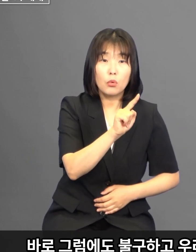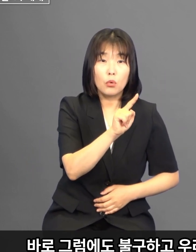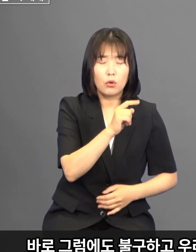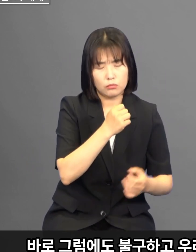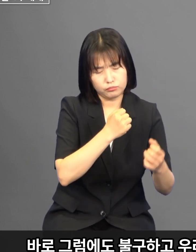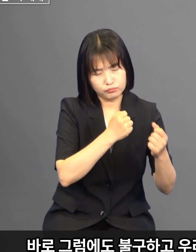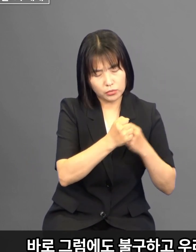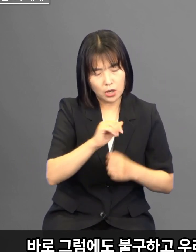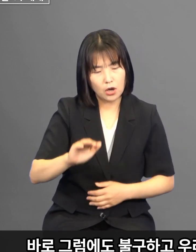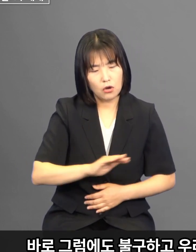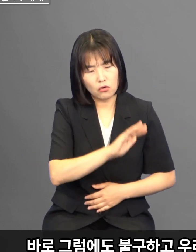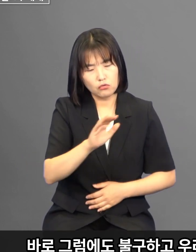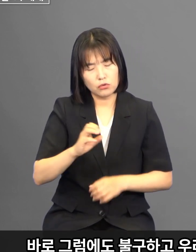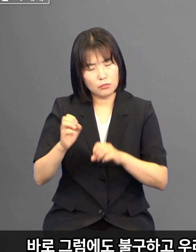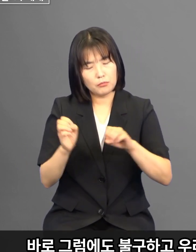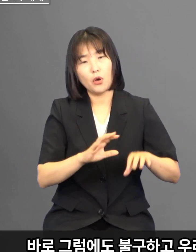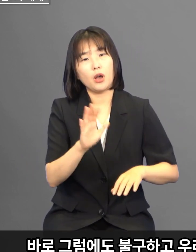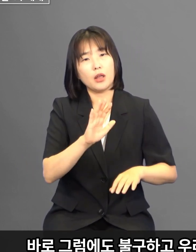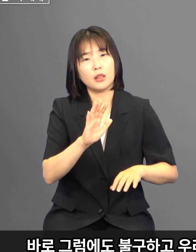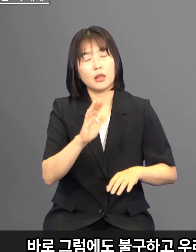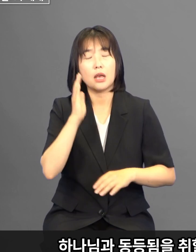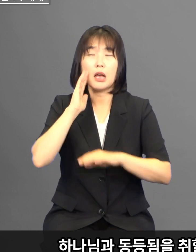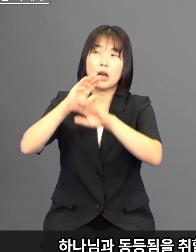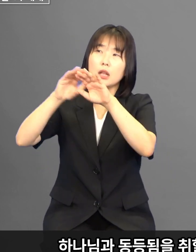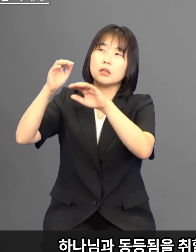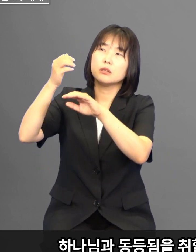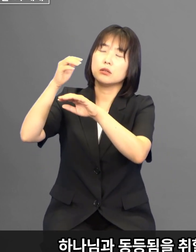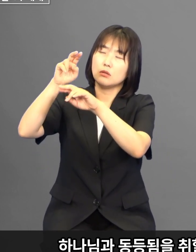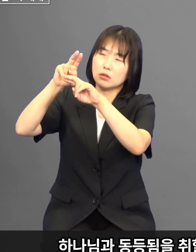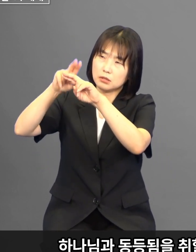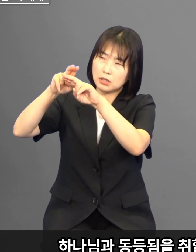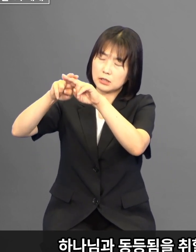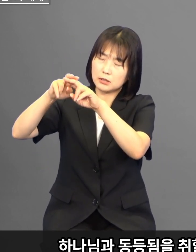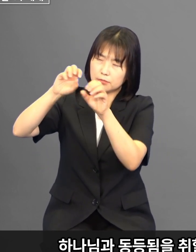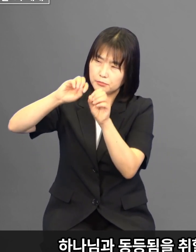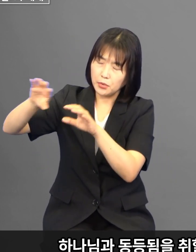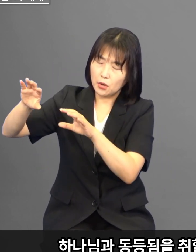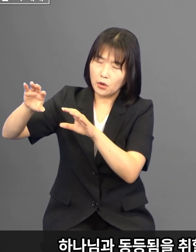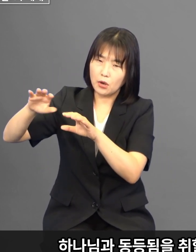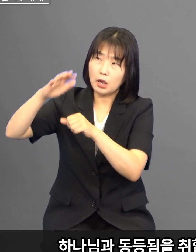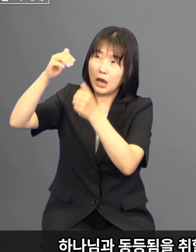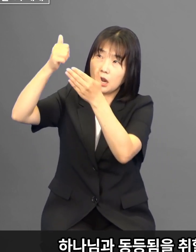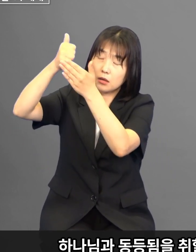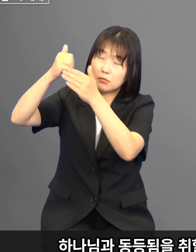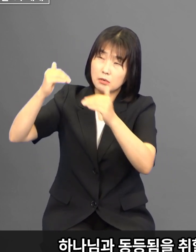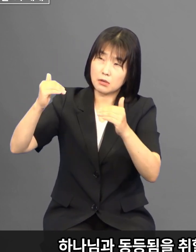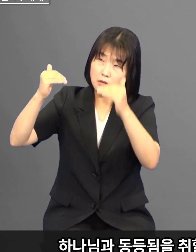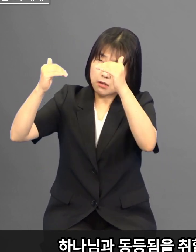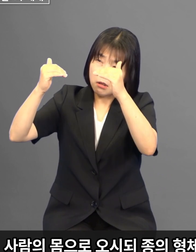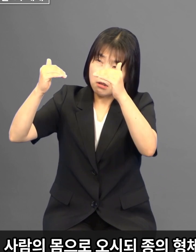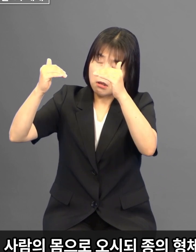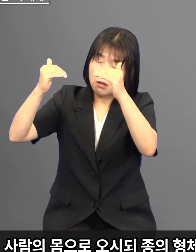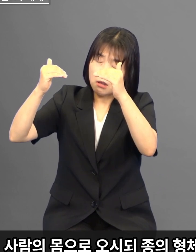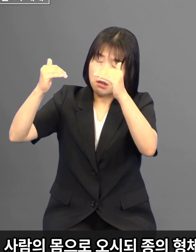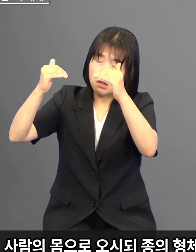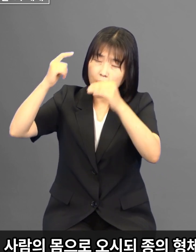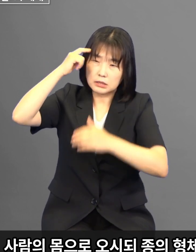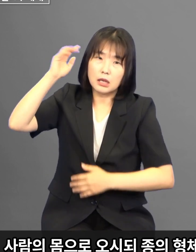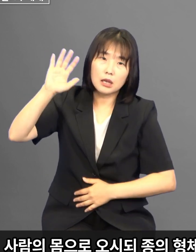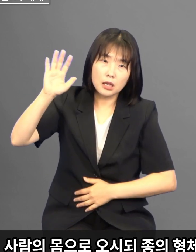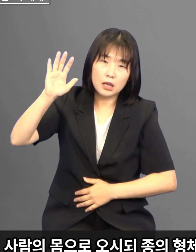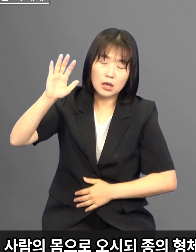우리를 버리지 않고 하늘 보좌를 버리시고 하나님과 동등됨을 취할 것을 당연히 여기지 아니하시고 사람의